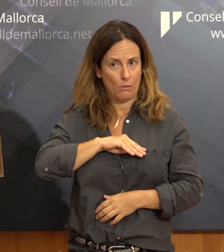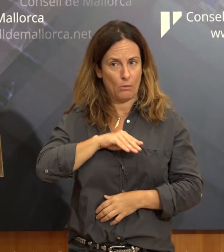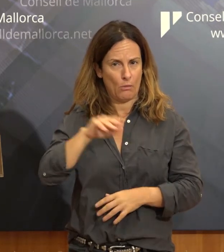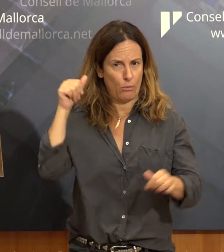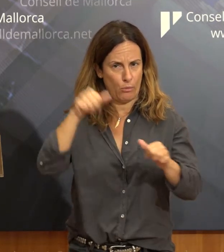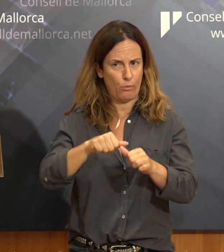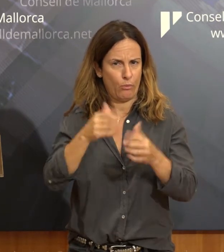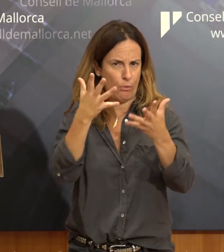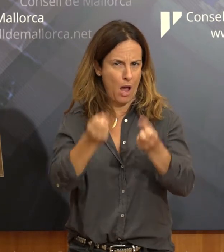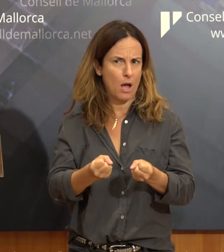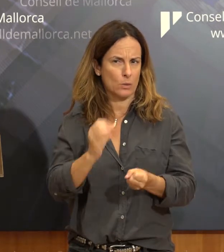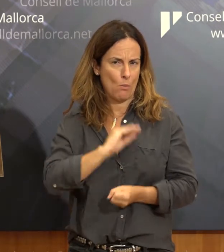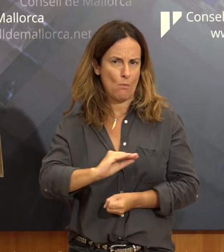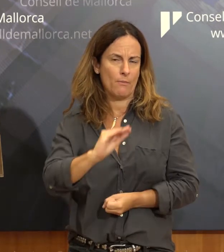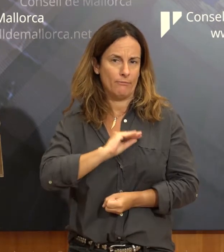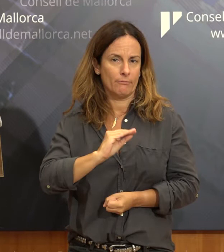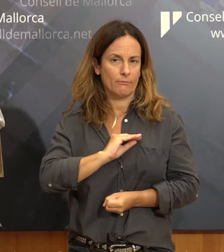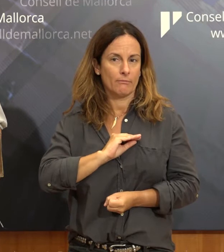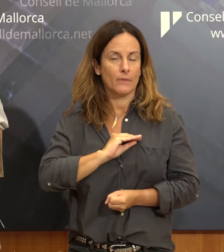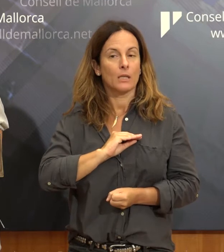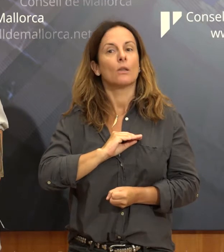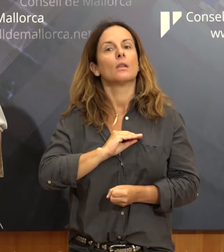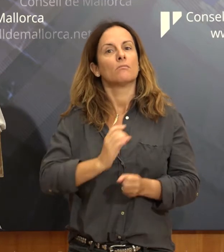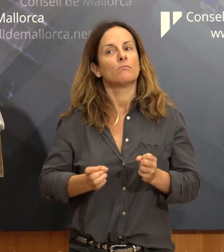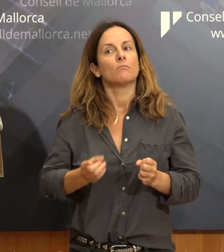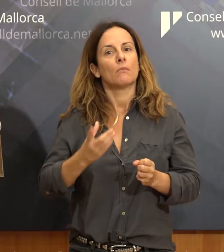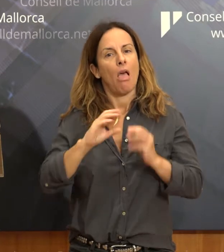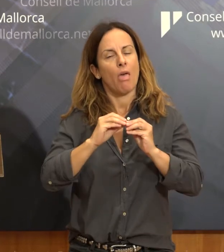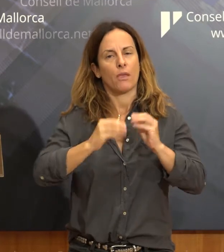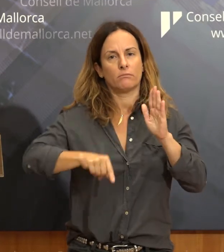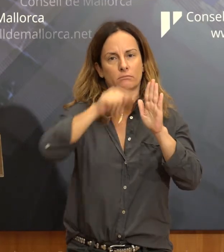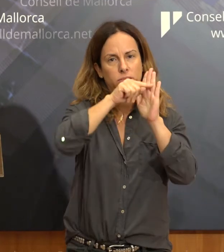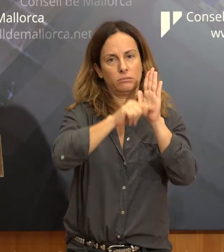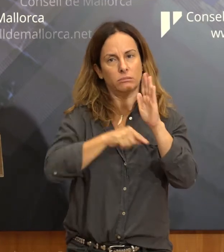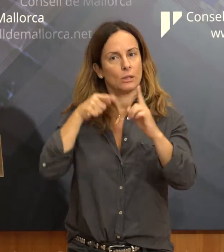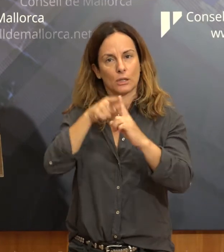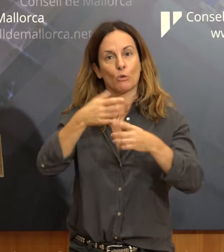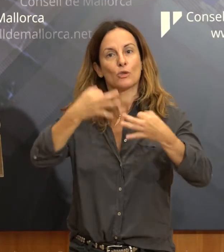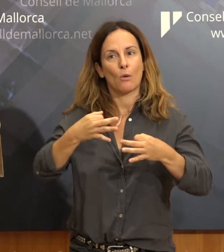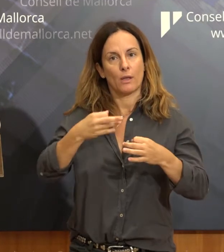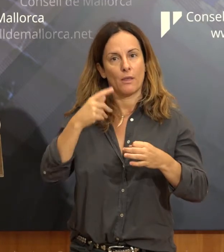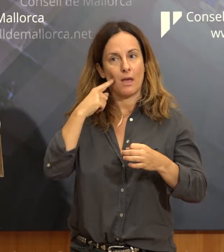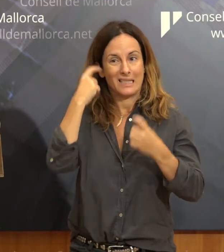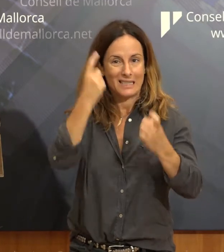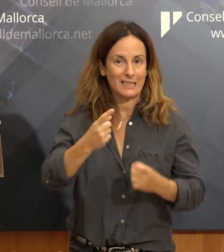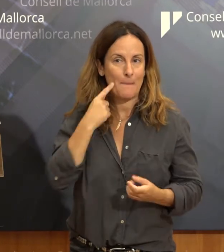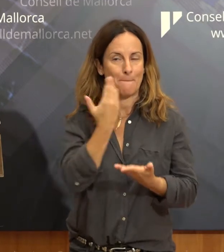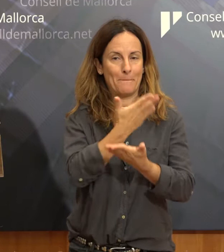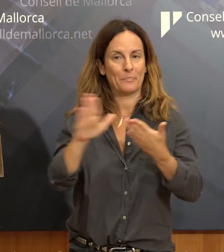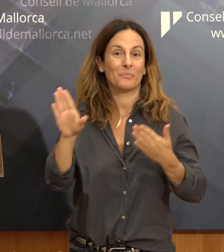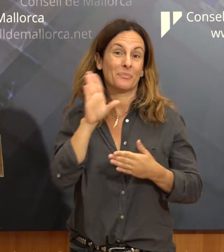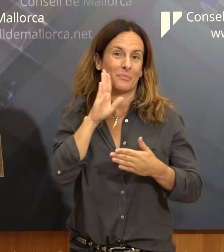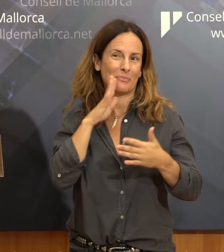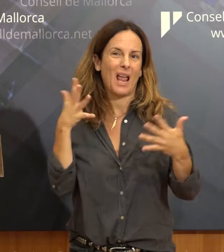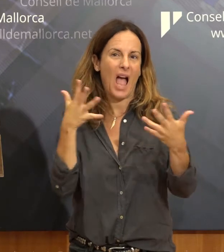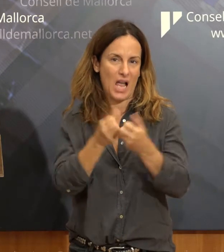elevada, era molt elevada, i se varen implantar mesures de seguretat per intentar evitar aquesta sinistralitat en